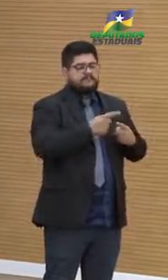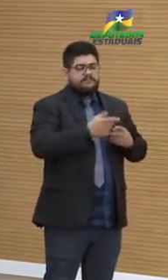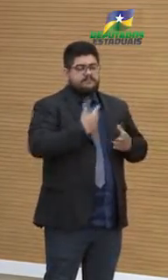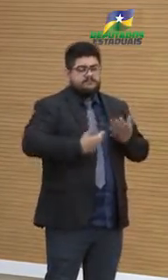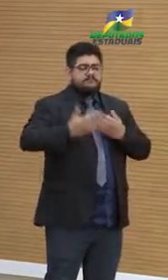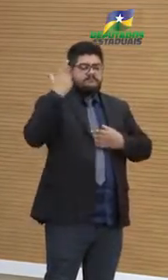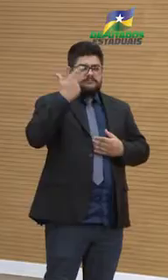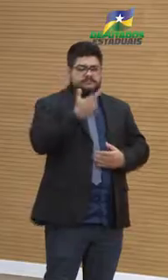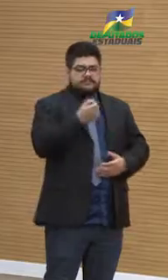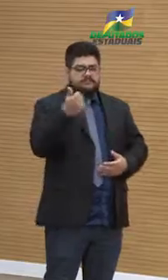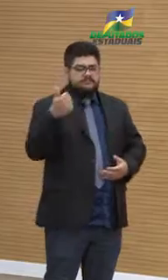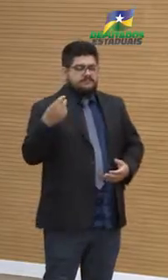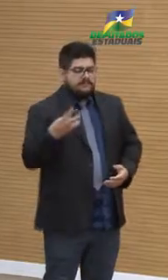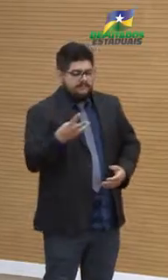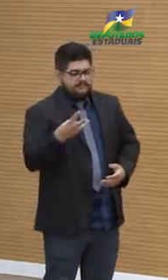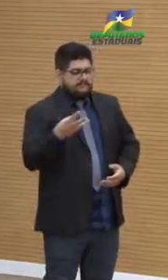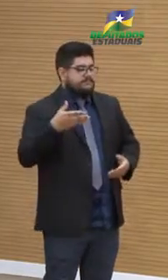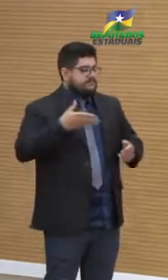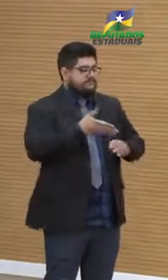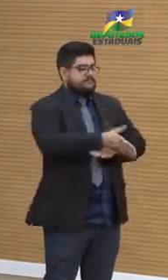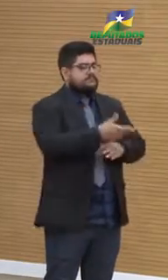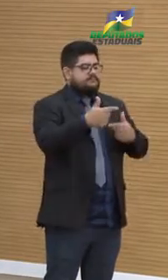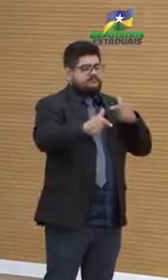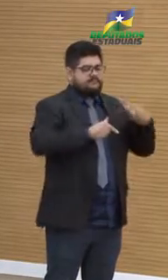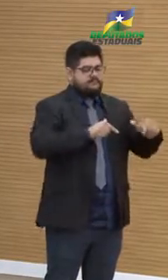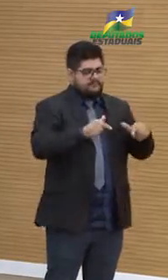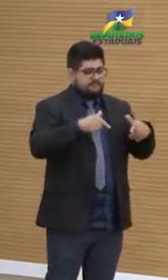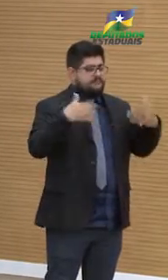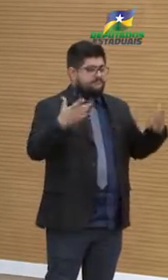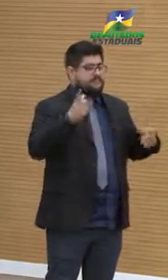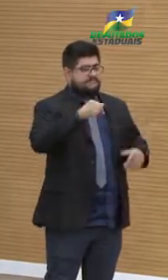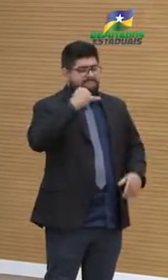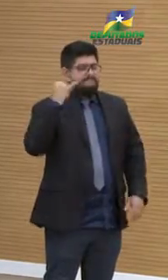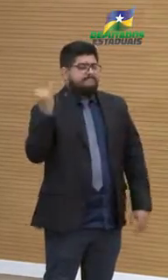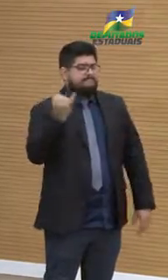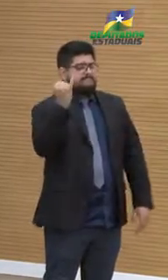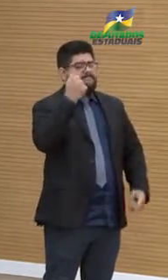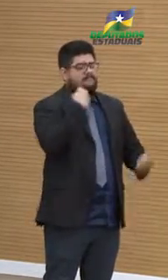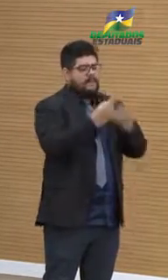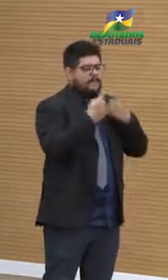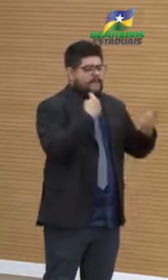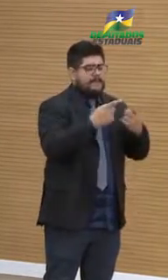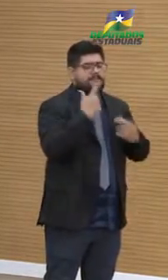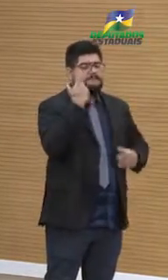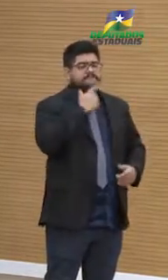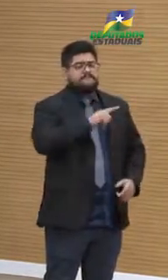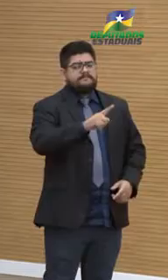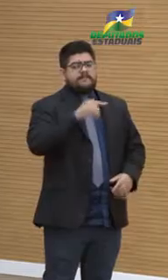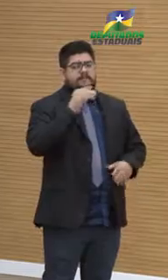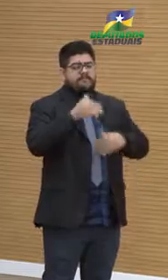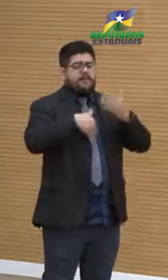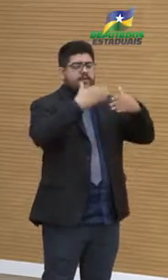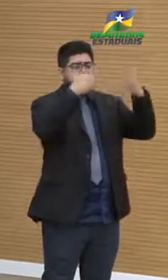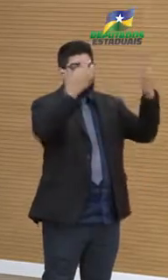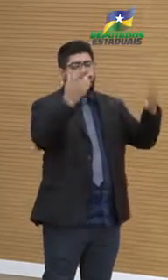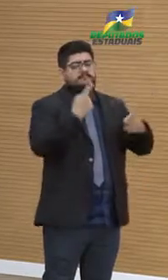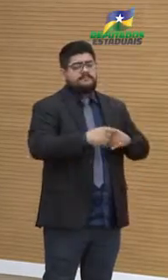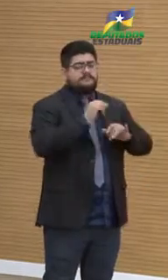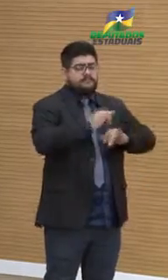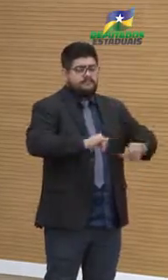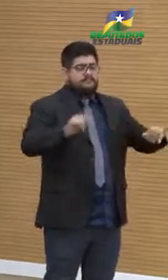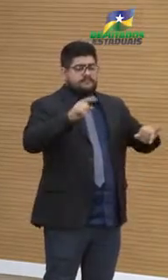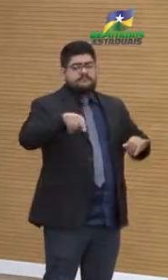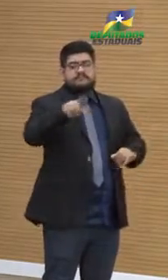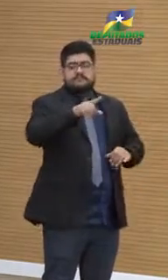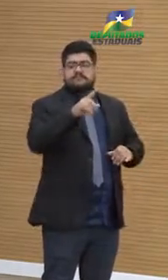2003. Então, essa é a discussão que é de grande valia para que a gente possa avançar com responsabilidade, porque eu digo para vocês,